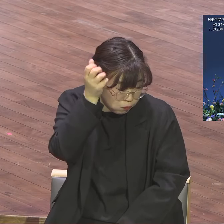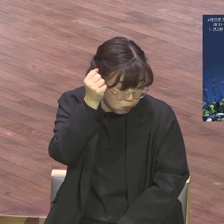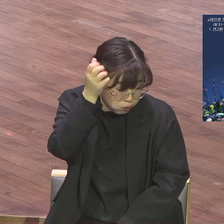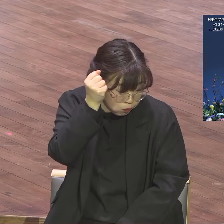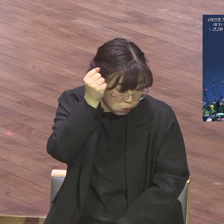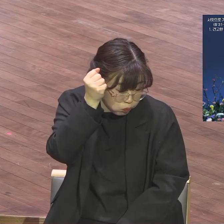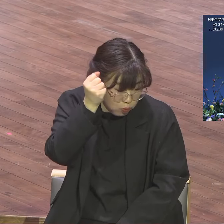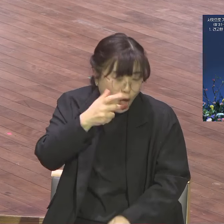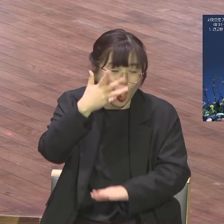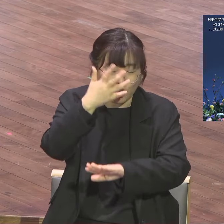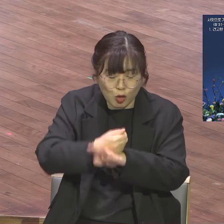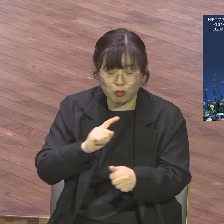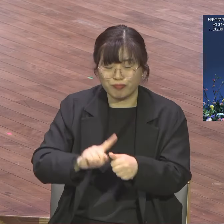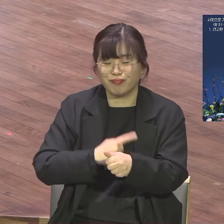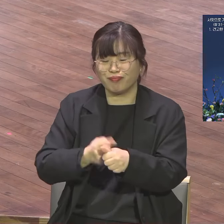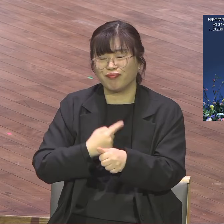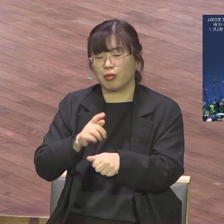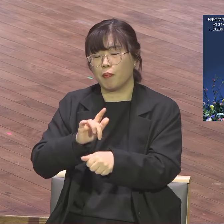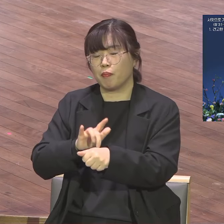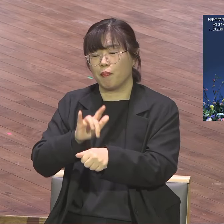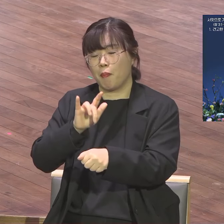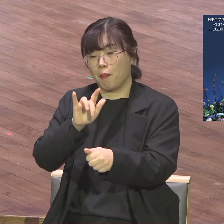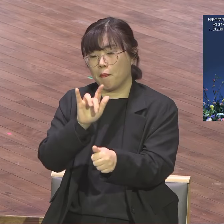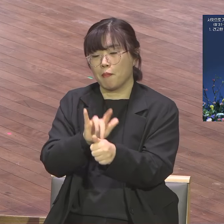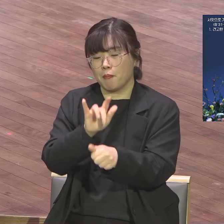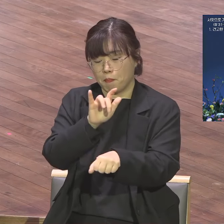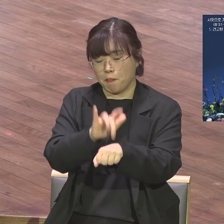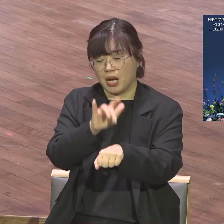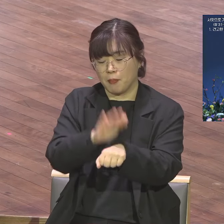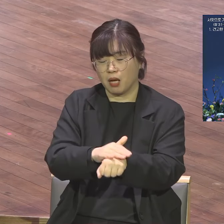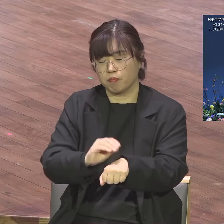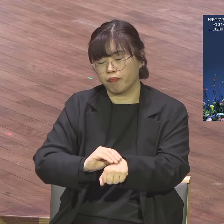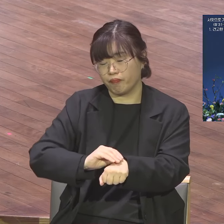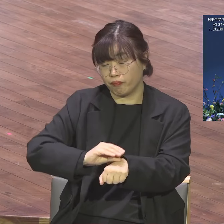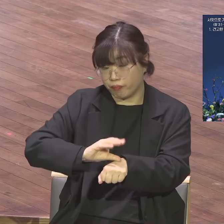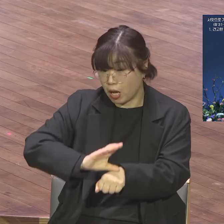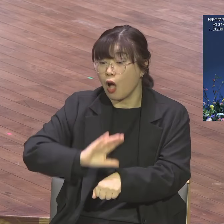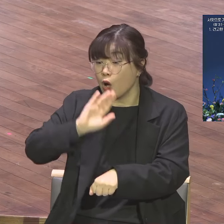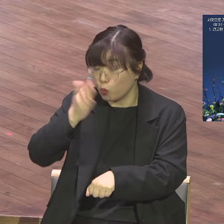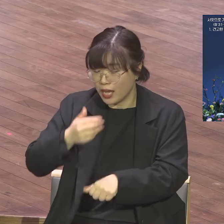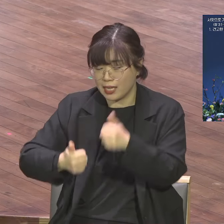한 번 듣고 한 번 읽은 가지고는 그 시험 칠 때 그 기억이 안 납니다.